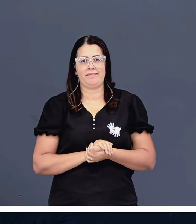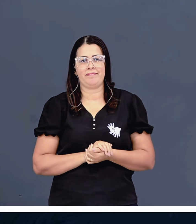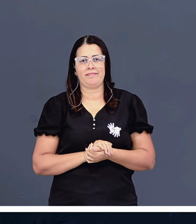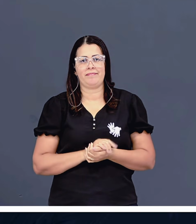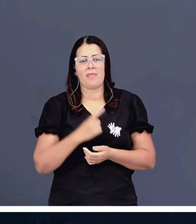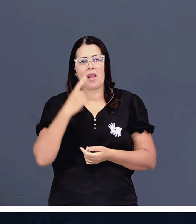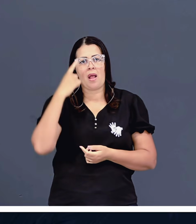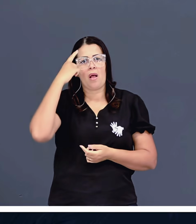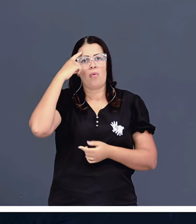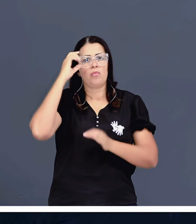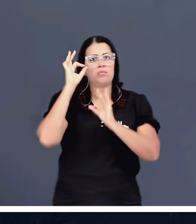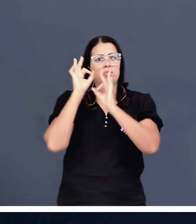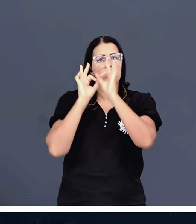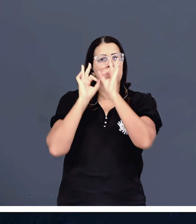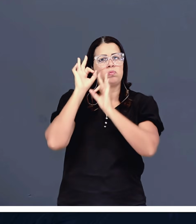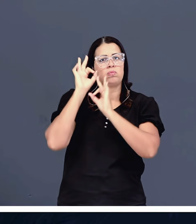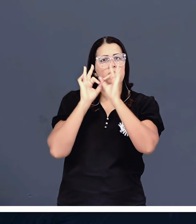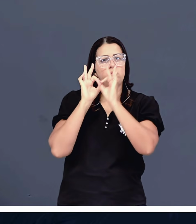a minha mente.